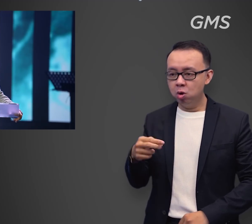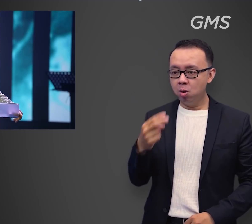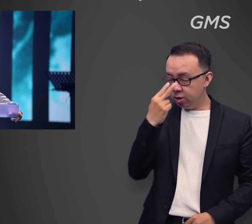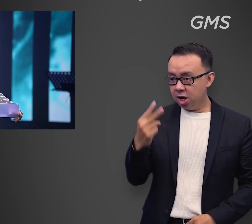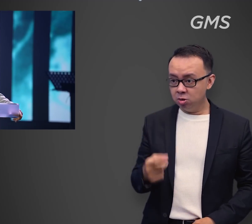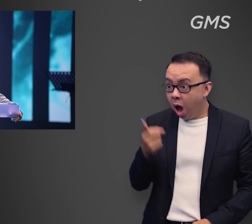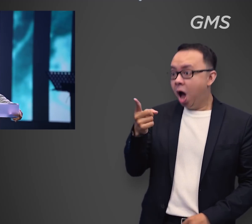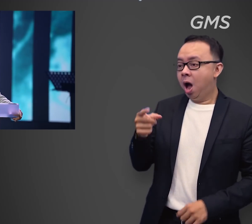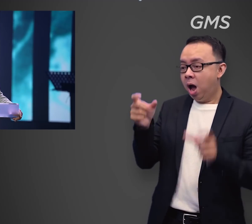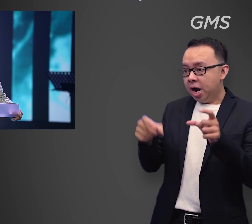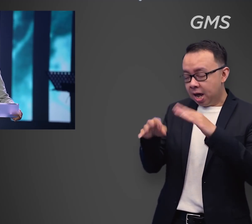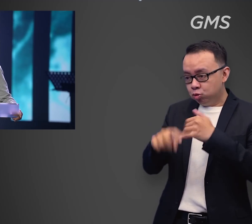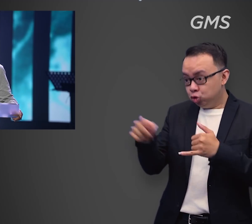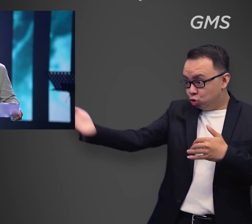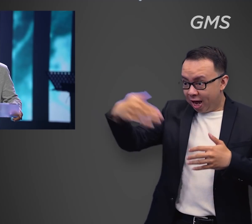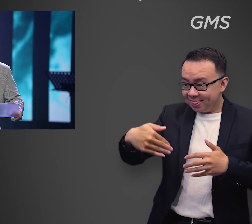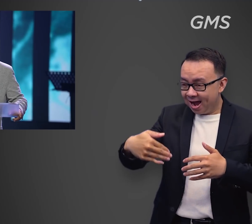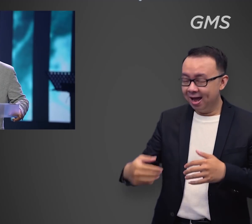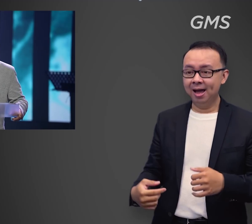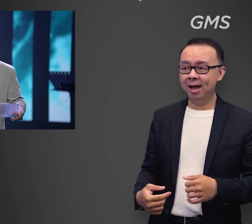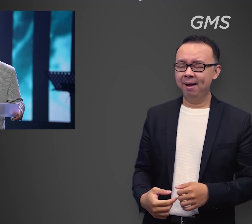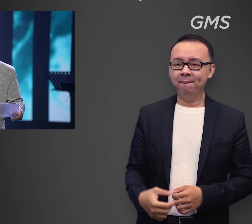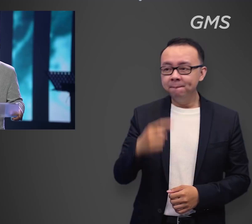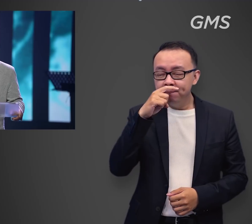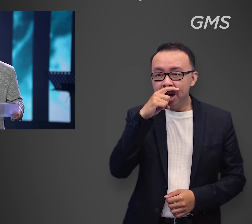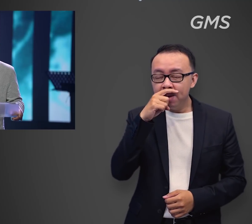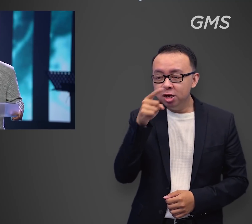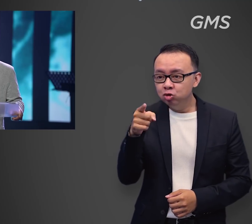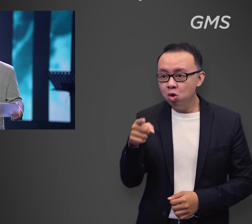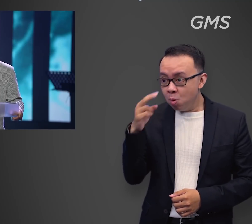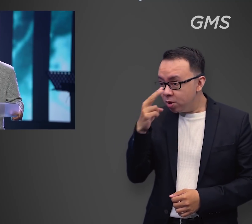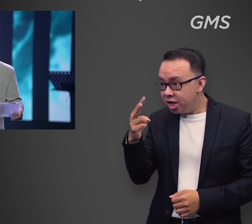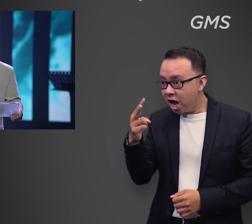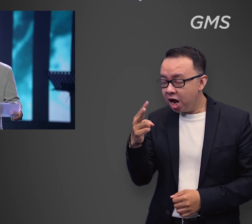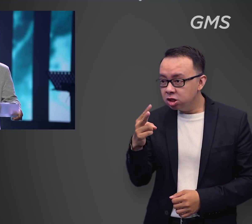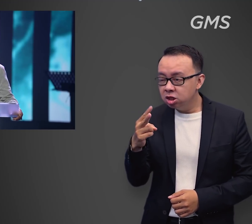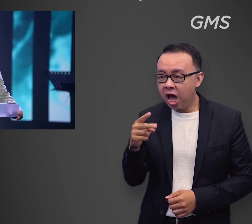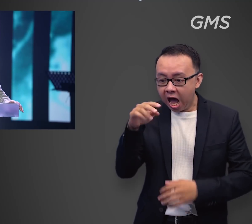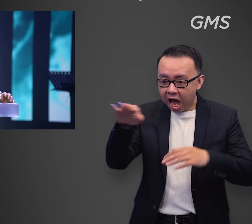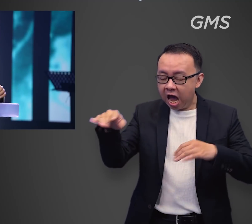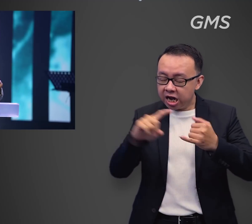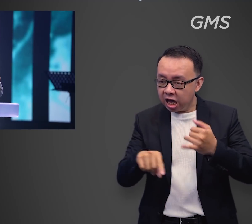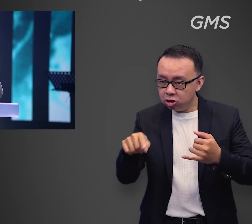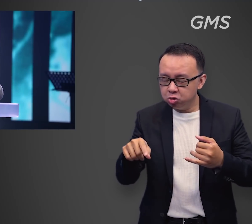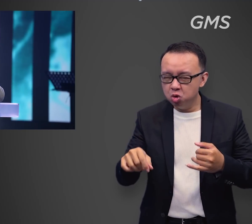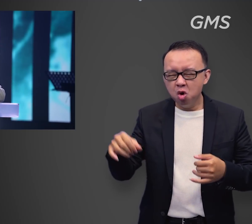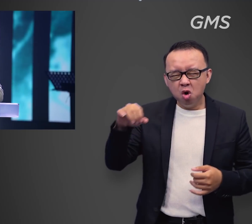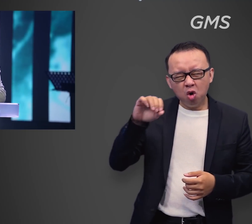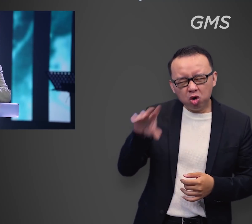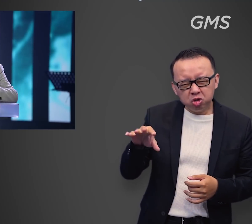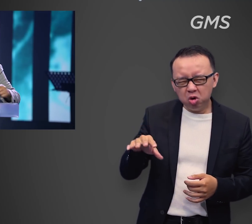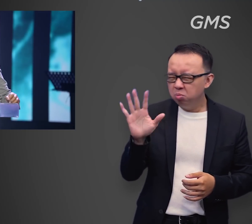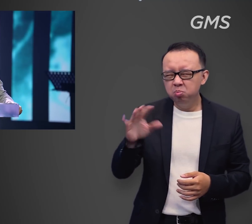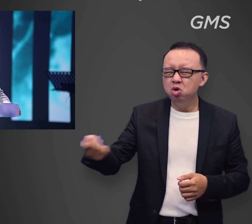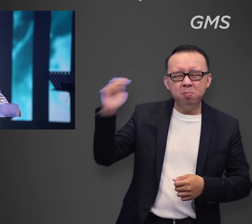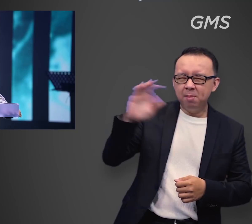bau, kotor lagi. Bapak itu nggak peduli. Apa yang dibuat oleh bapak? Bapak itu lari dan peluk anak